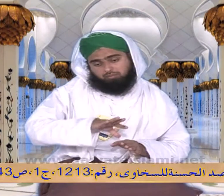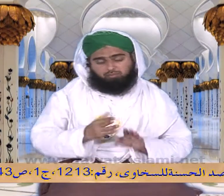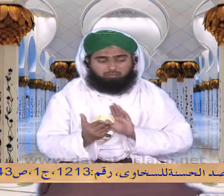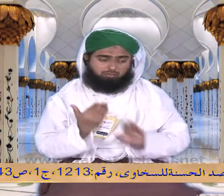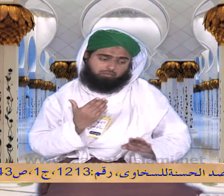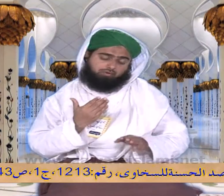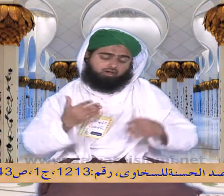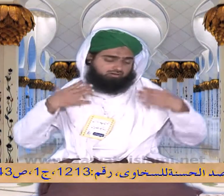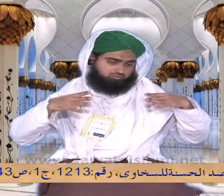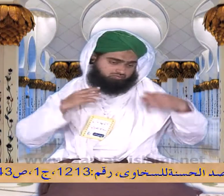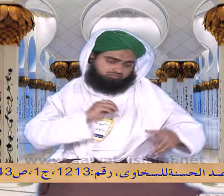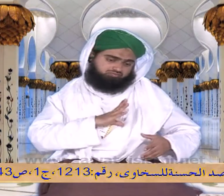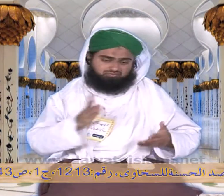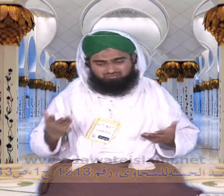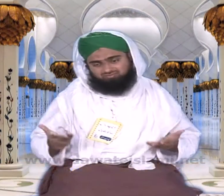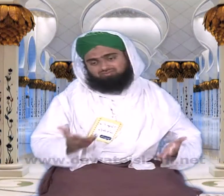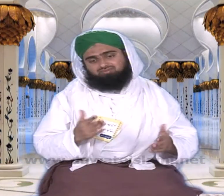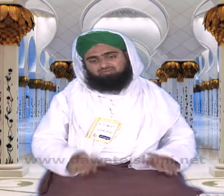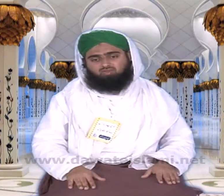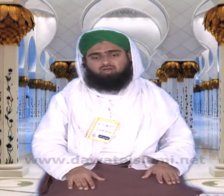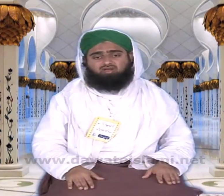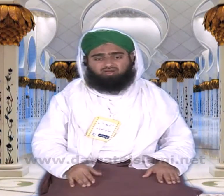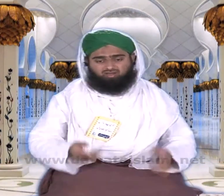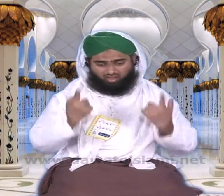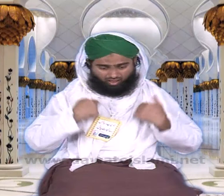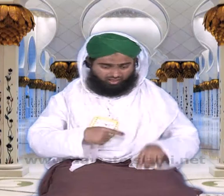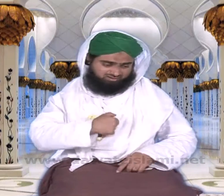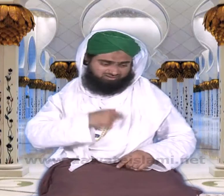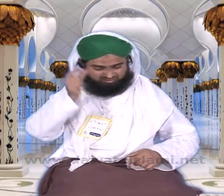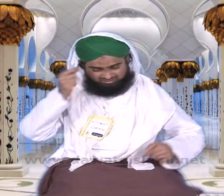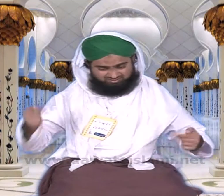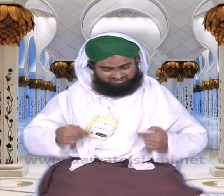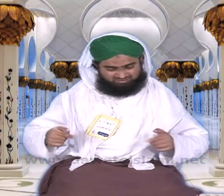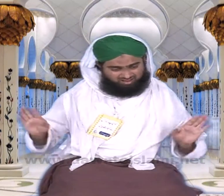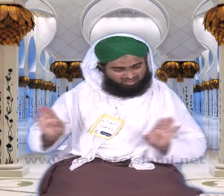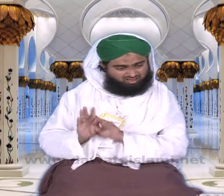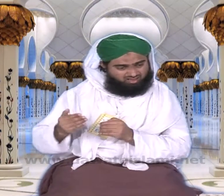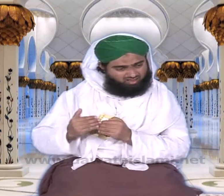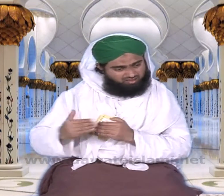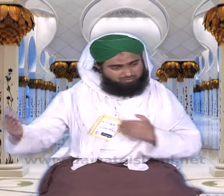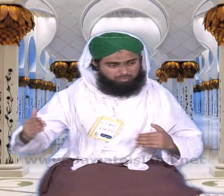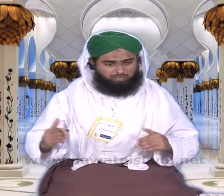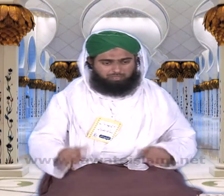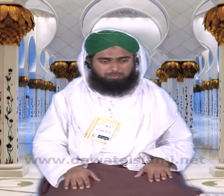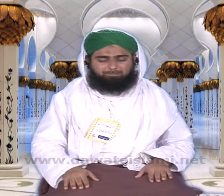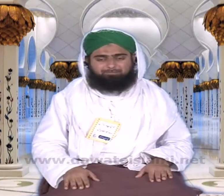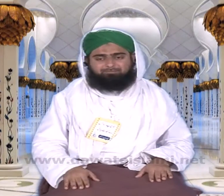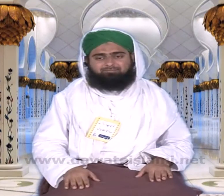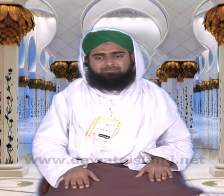پہلے انہیں مرنے سے پہلے اگر ہم اپنے نفس امارہ کو مارنے میں کامیاب ہو گئے خواہشات نفسانی کو